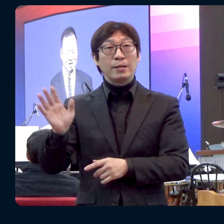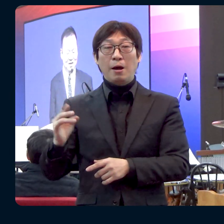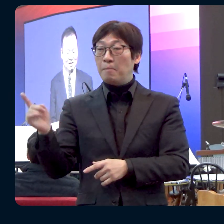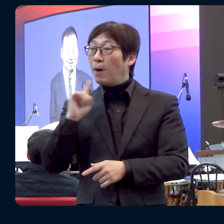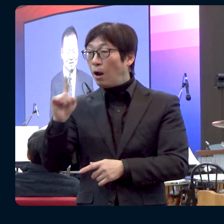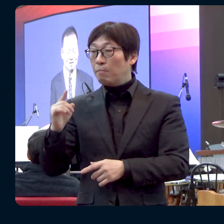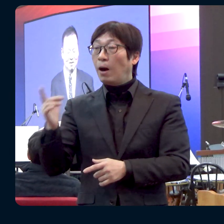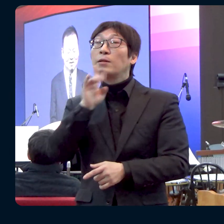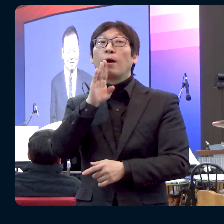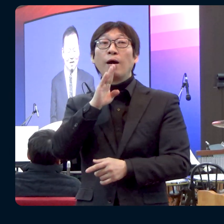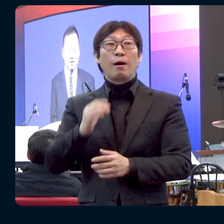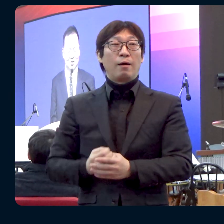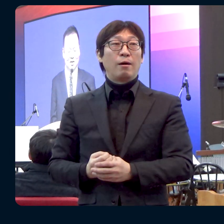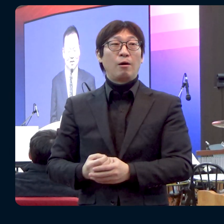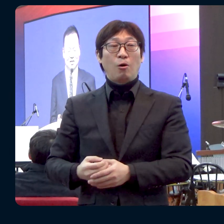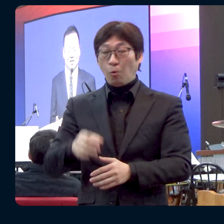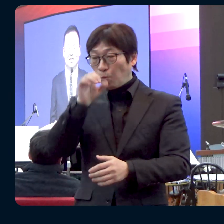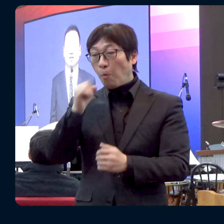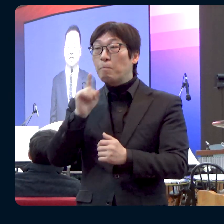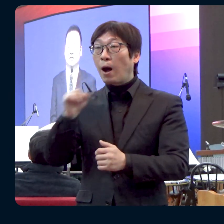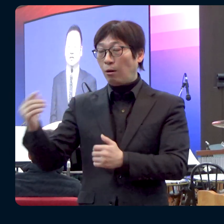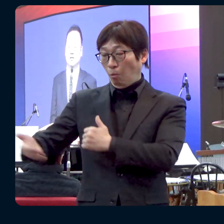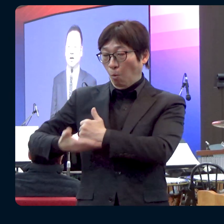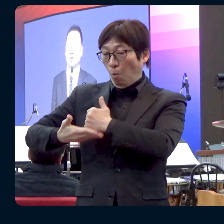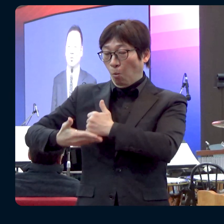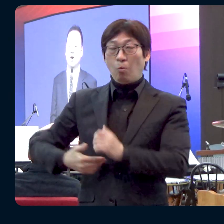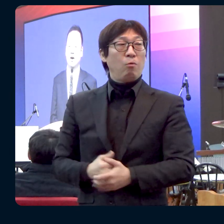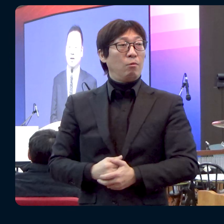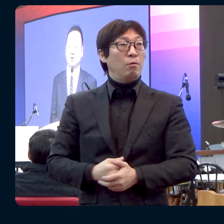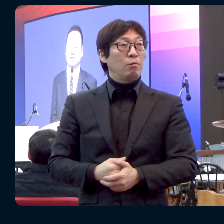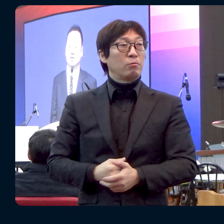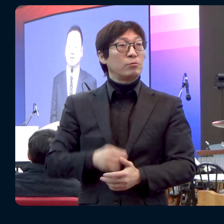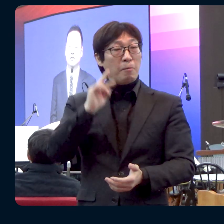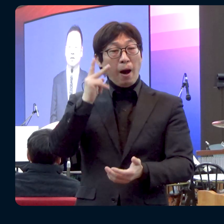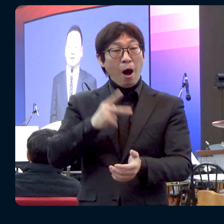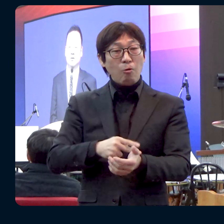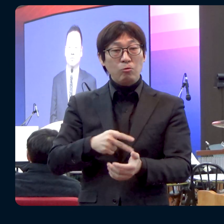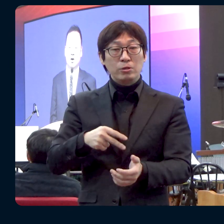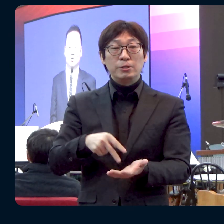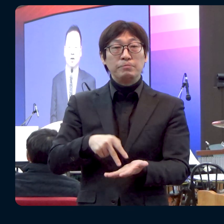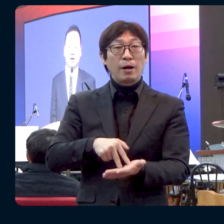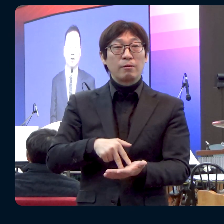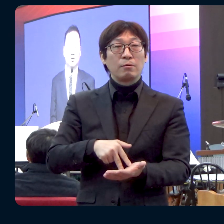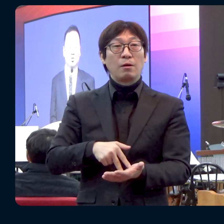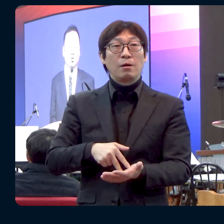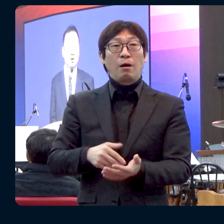아니다라는 것입니다. 강력한 지지자가 나타났는데 왜 이것이